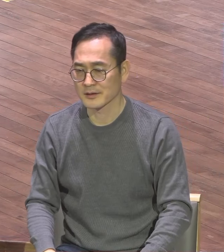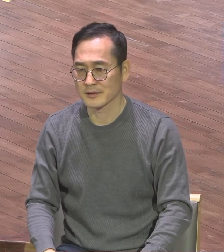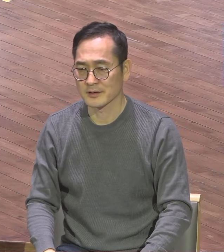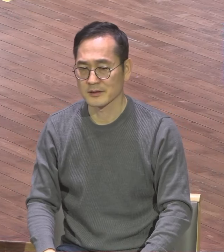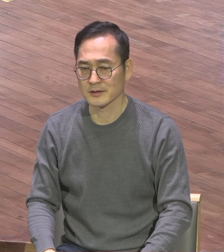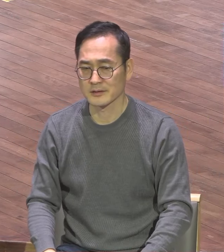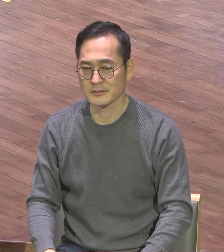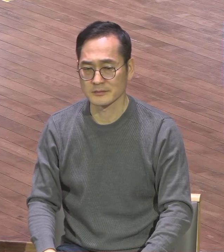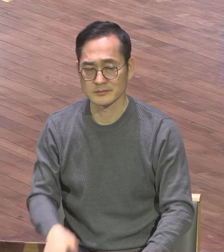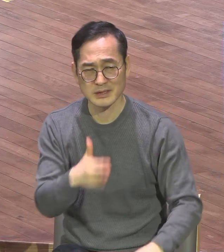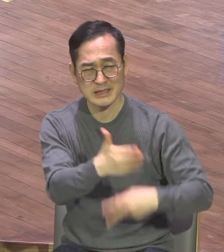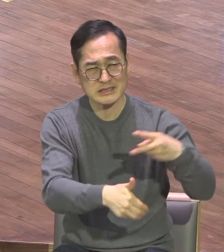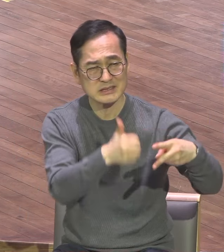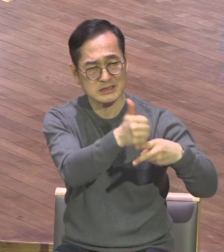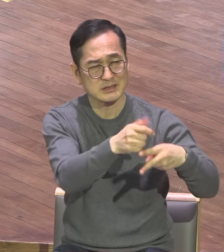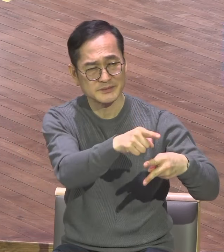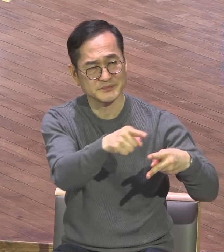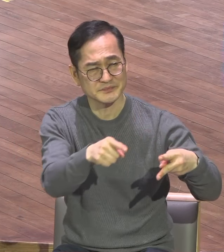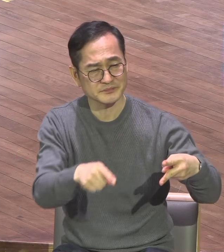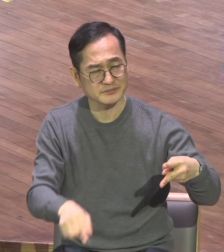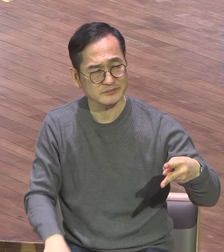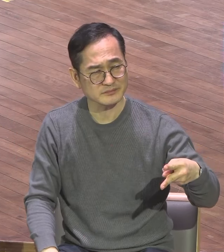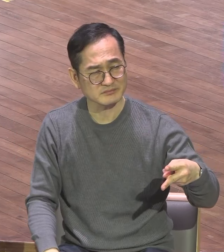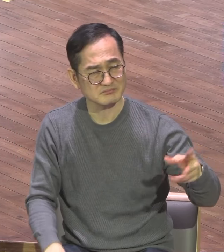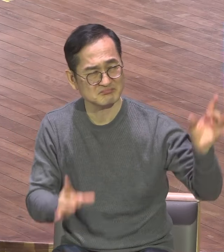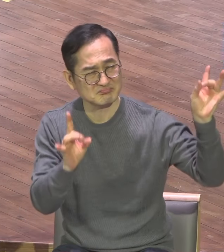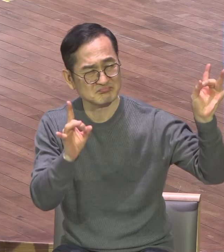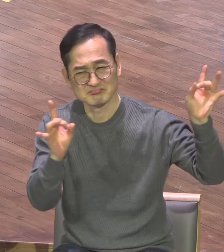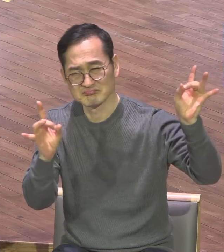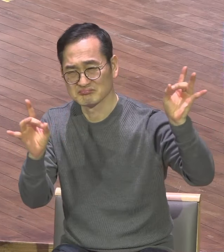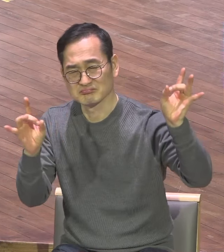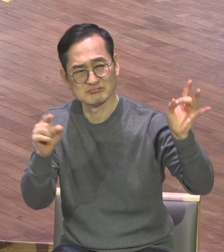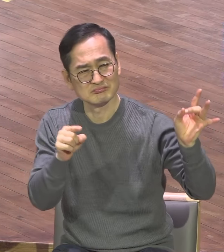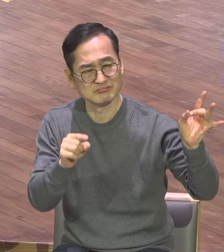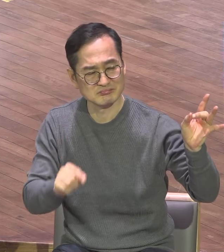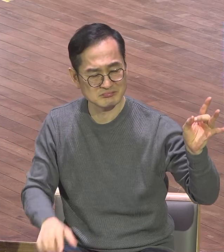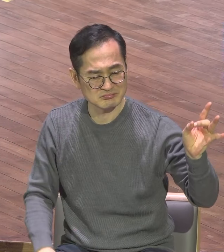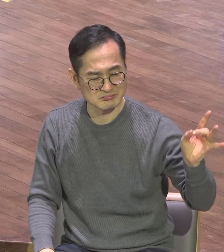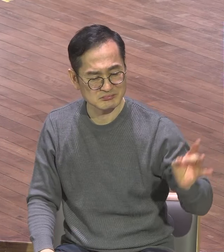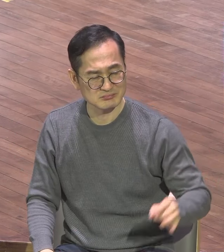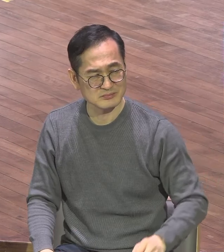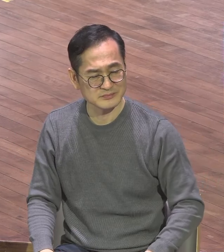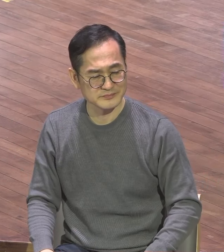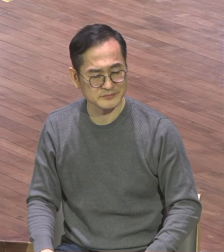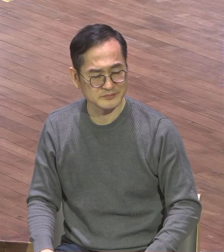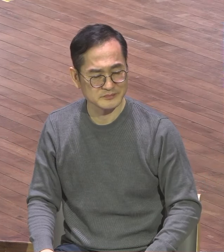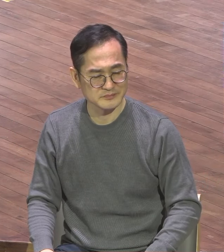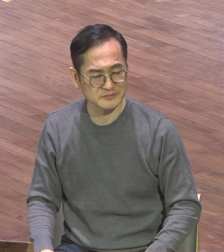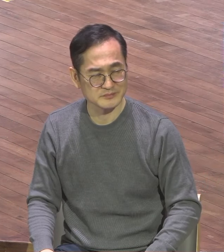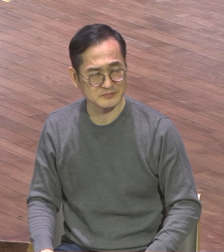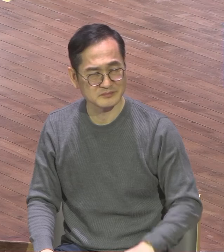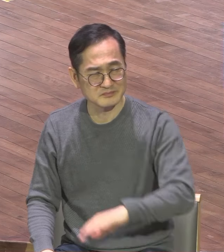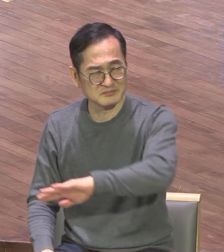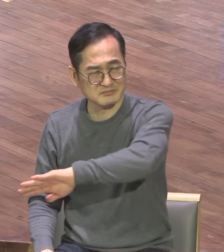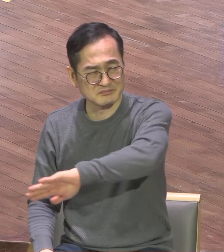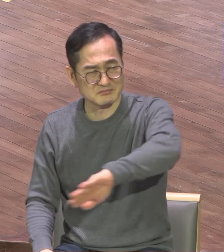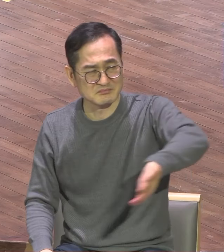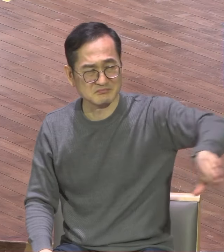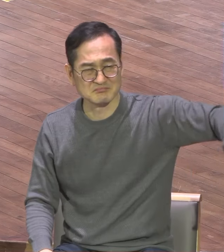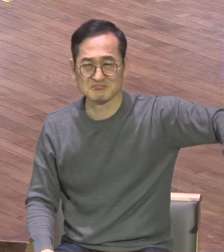그 신들 앞에서, 그래서 그 많은 신들, 그 우상들 앞에서 차원이 다른 창조주